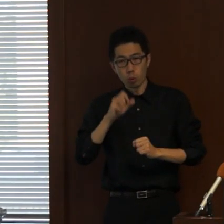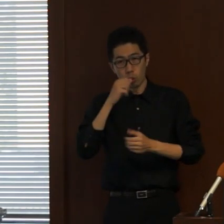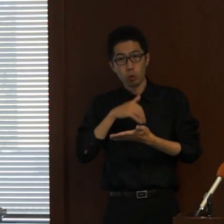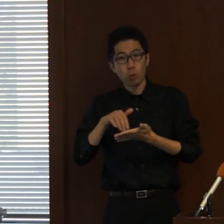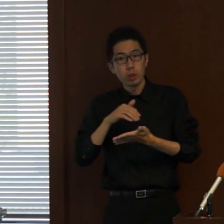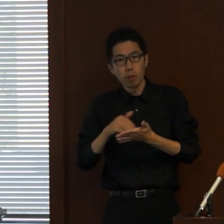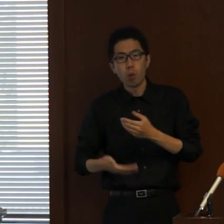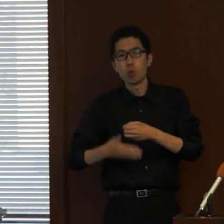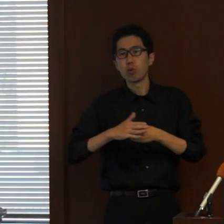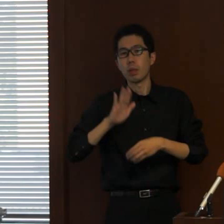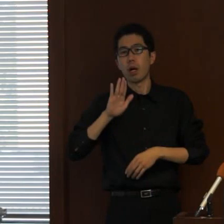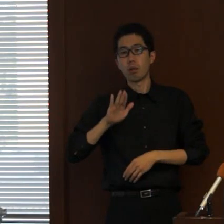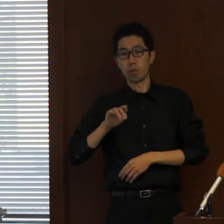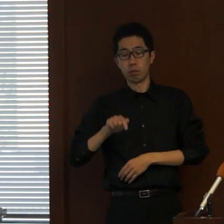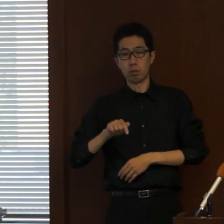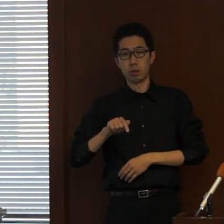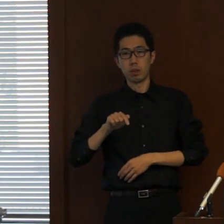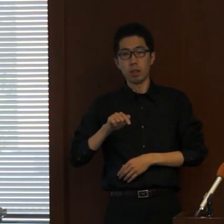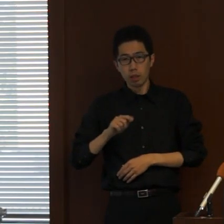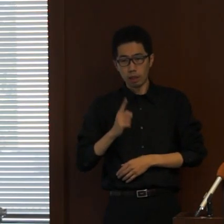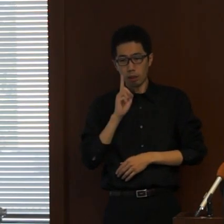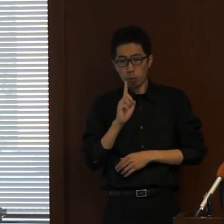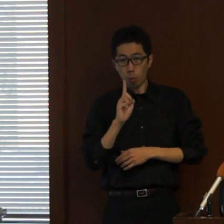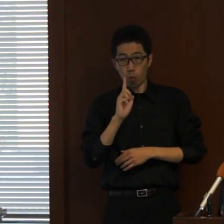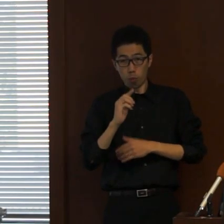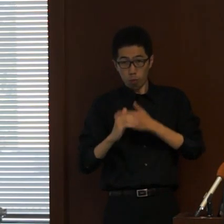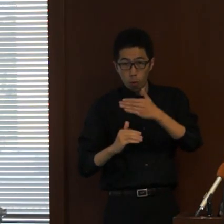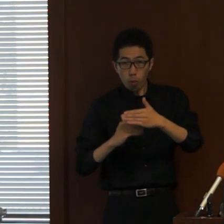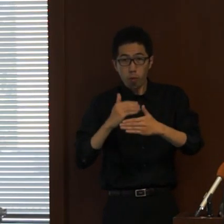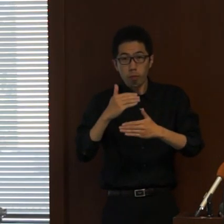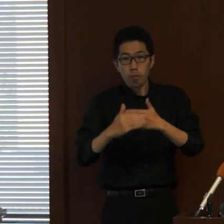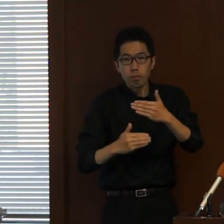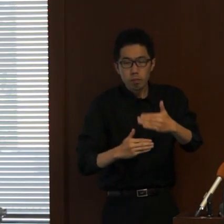一歩一歩状況を見ながらやっていくということだろうと思います